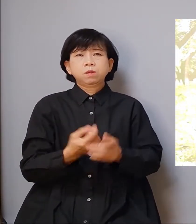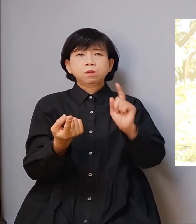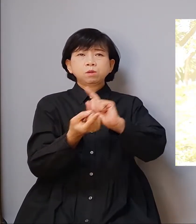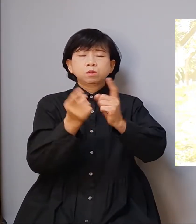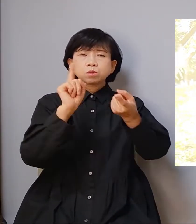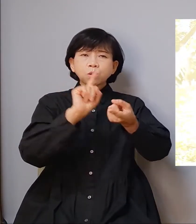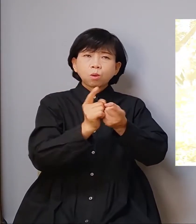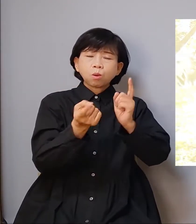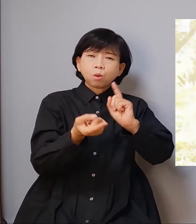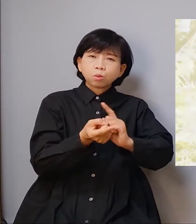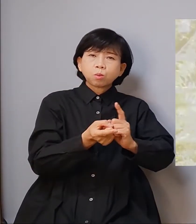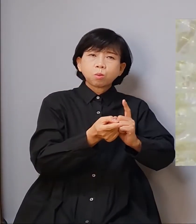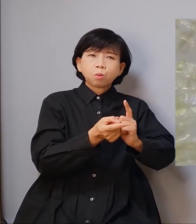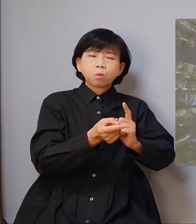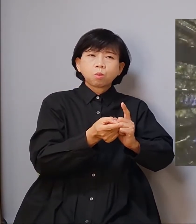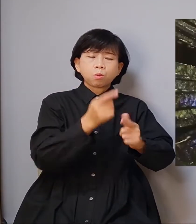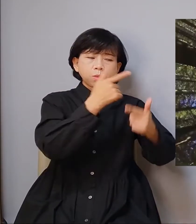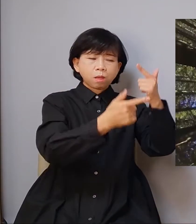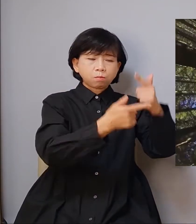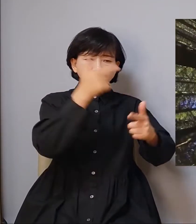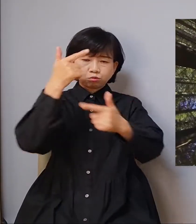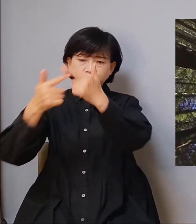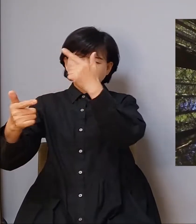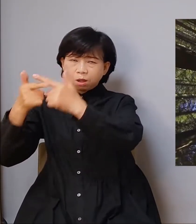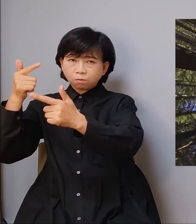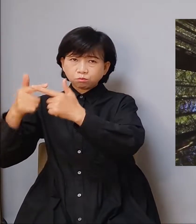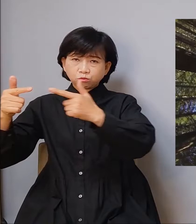서로 하나로 연결된 뿌리입니다.